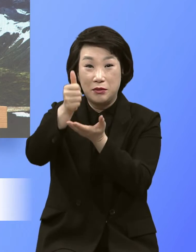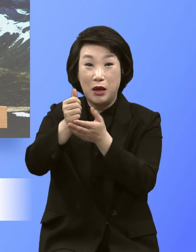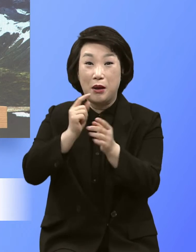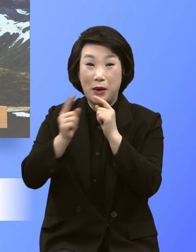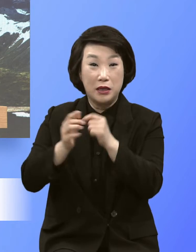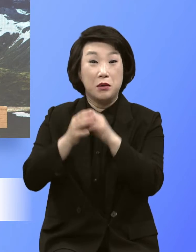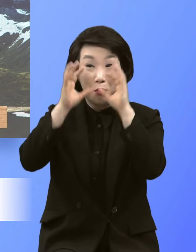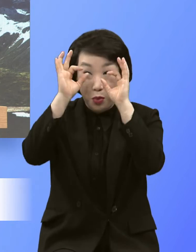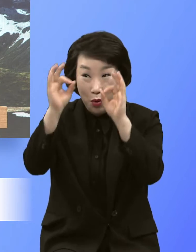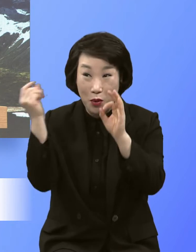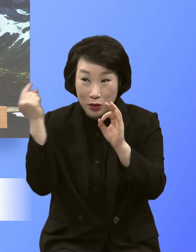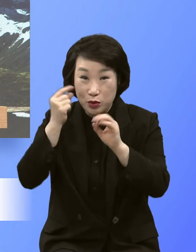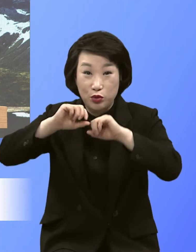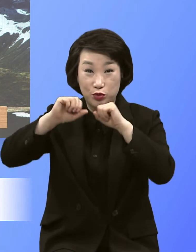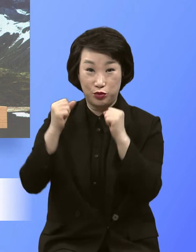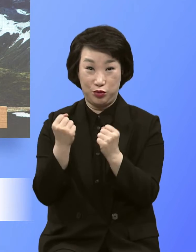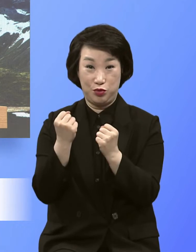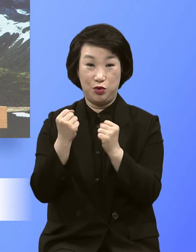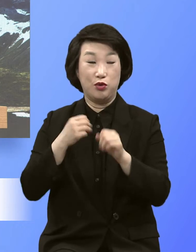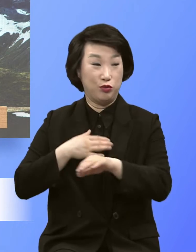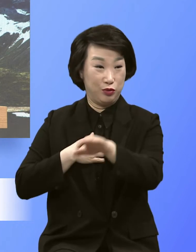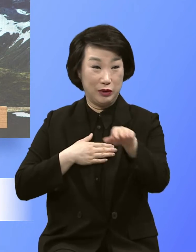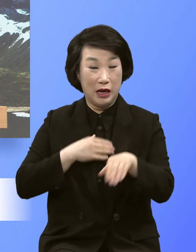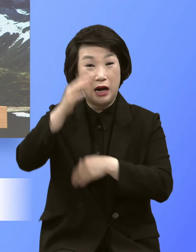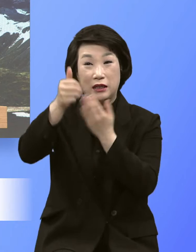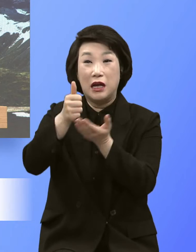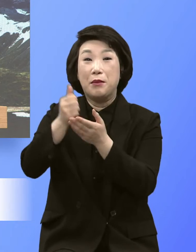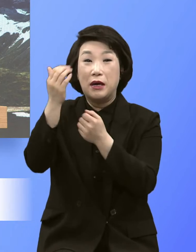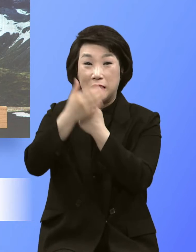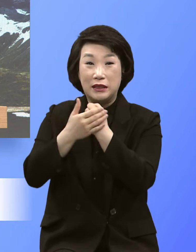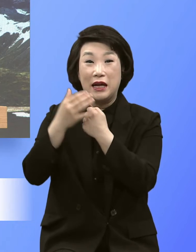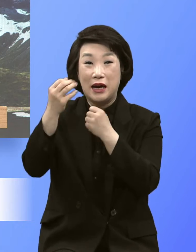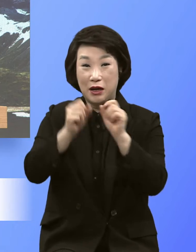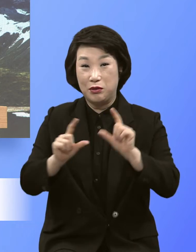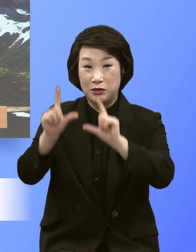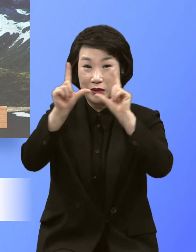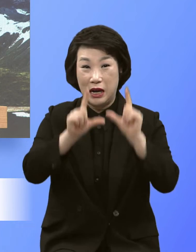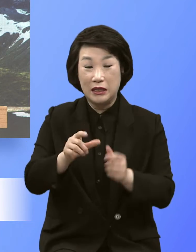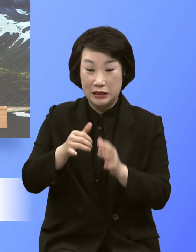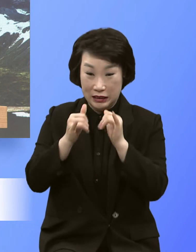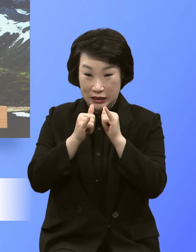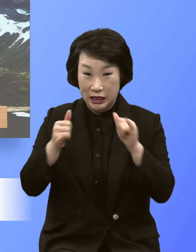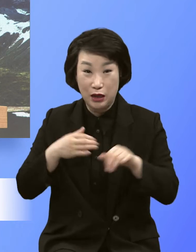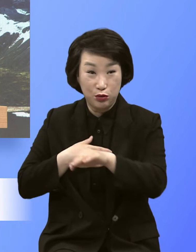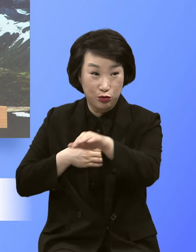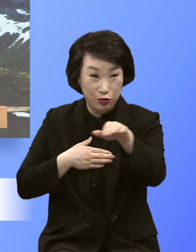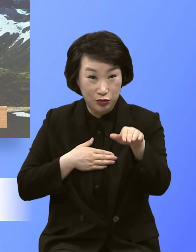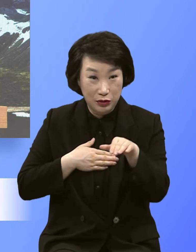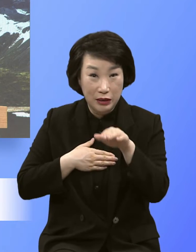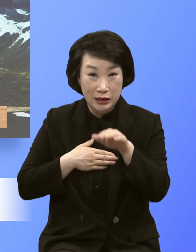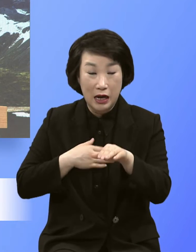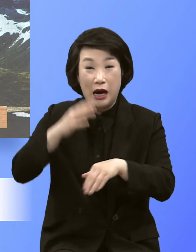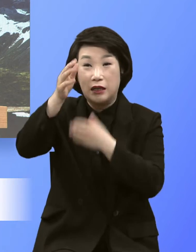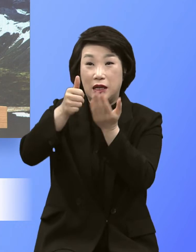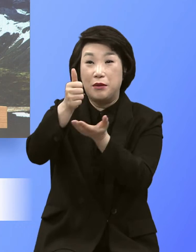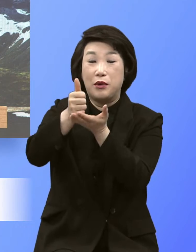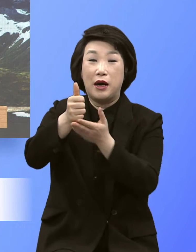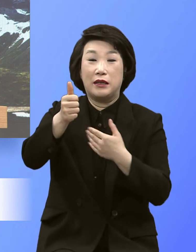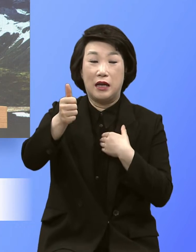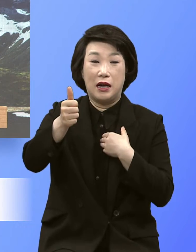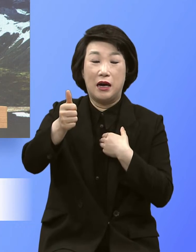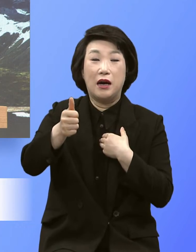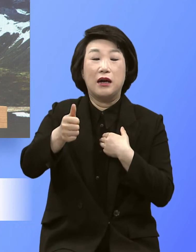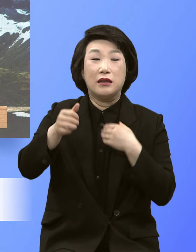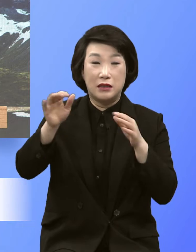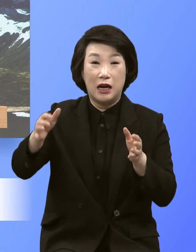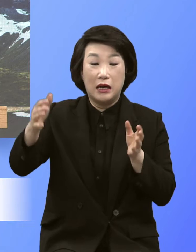말씀을 듣고 순종해서 하나님의 은혜로 살 수 있는 인간이 하나님과 질서를